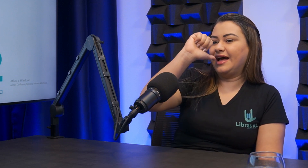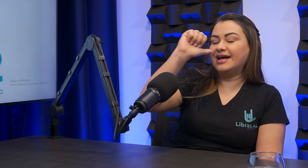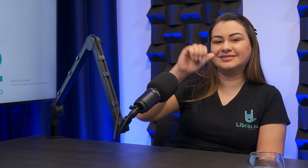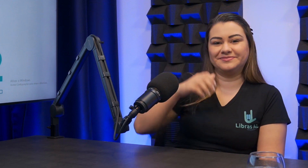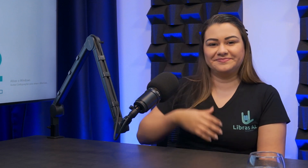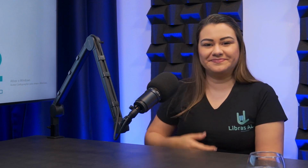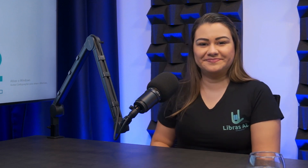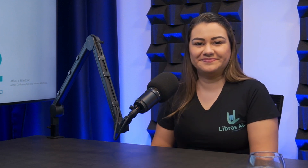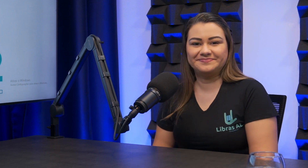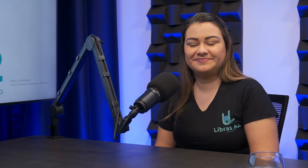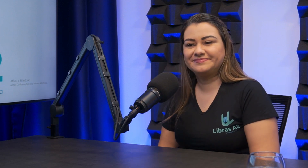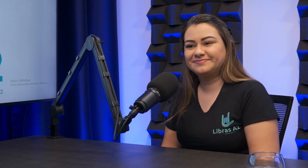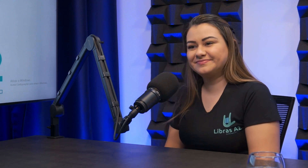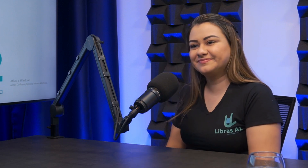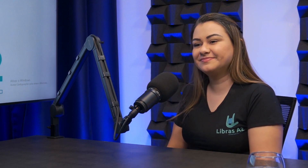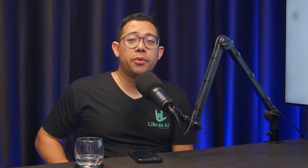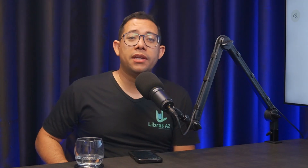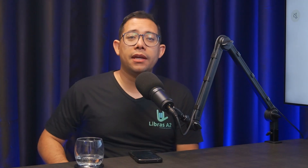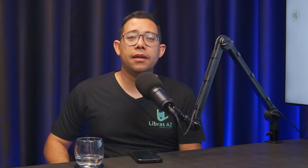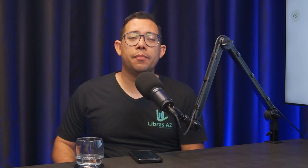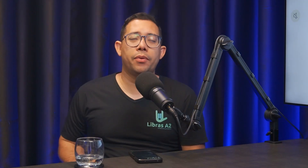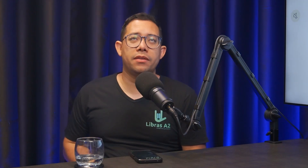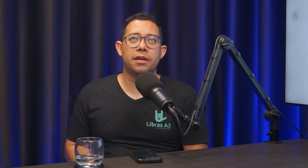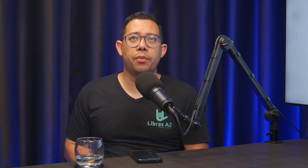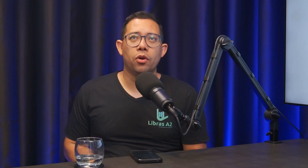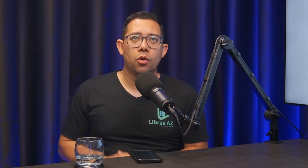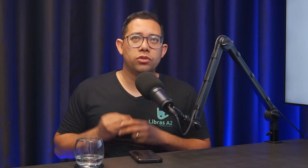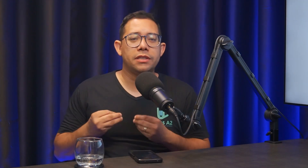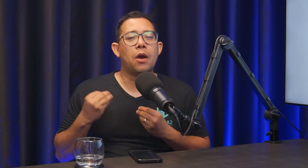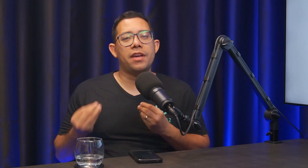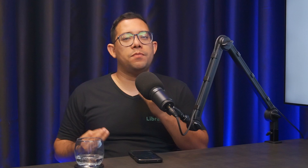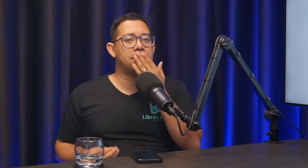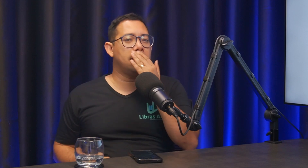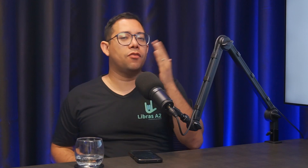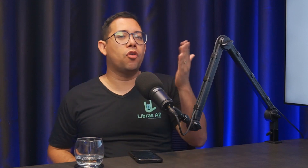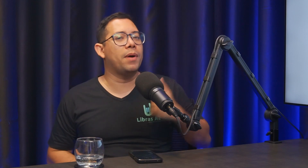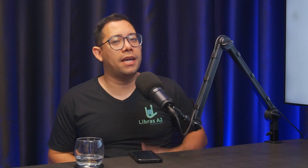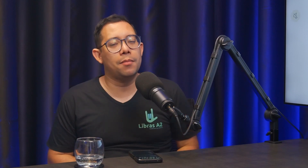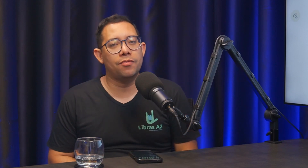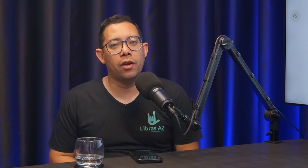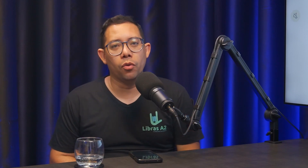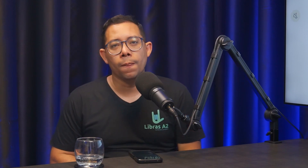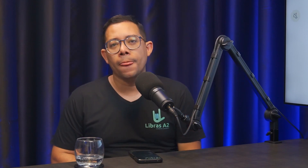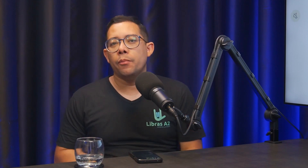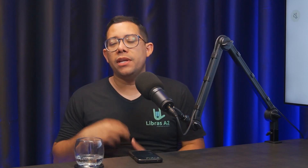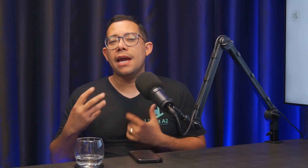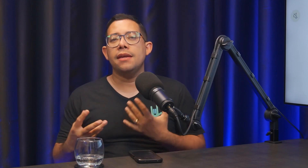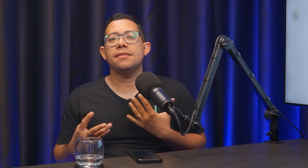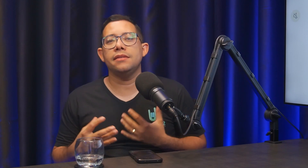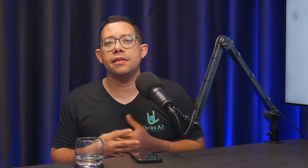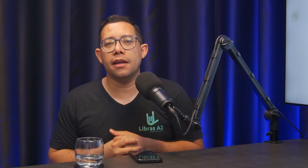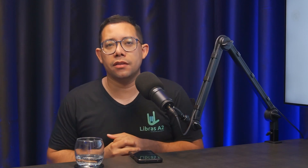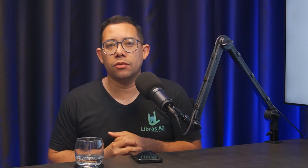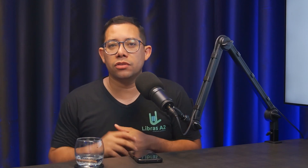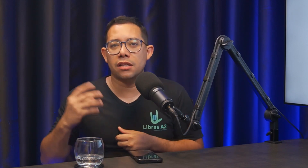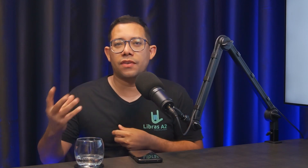assim. É específico, né? E por que, por exemplo, o sinal é específico, como a Kerma falou? Porque aí existe a questão dos classificadores